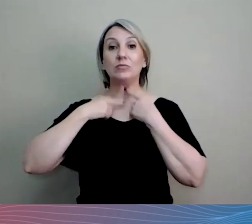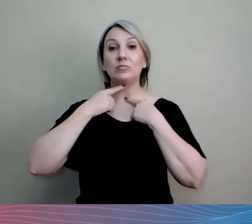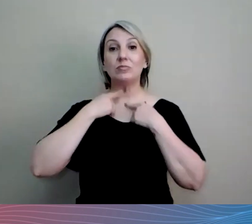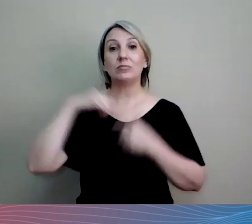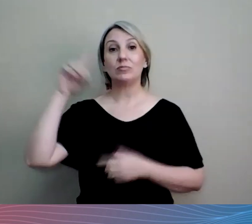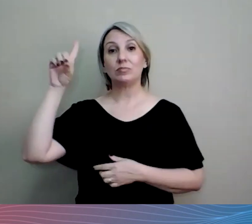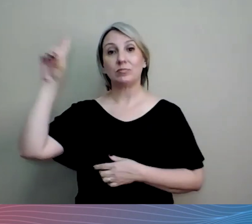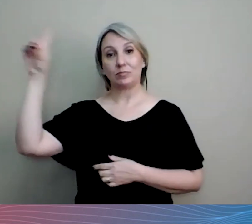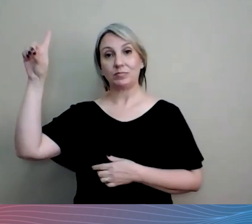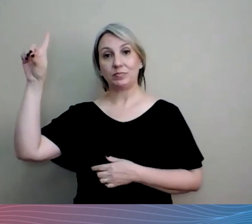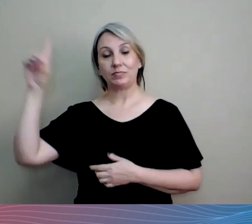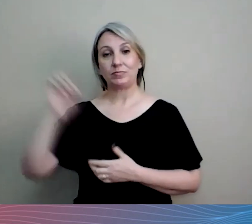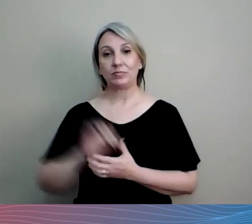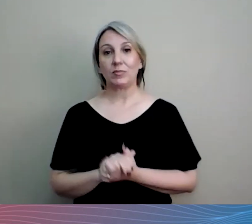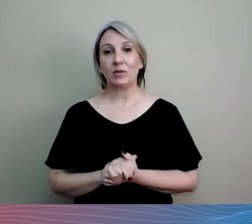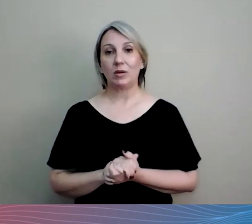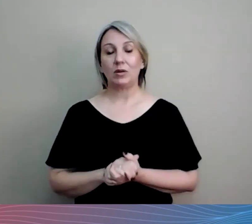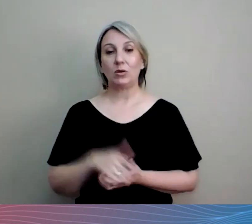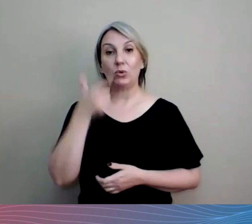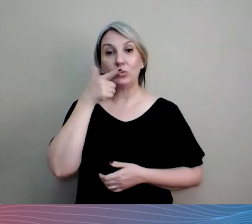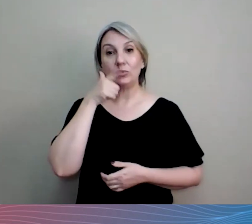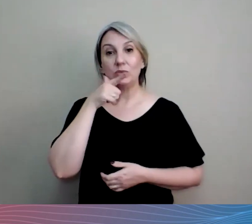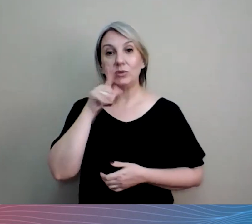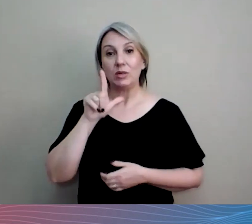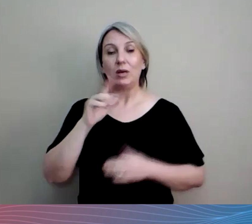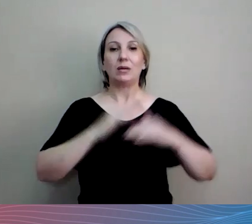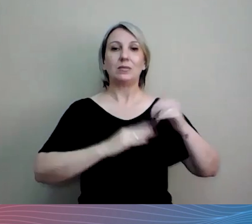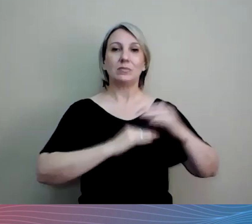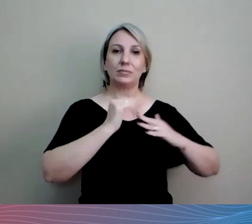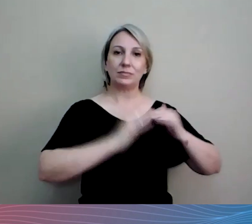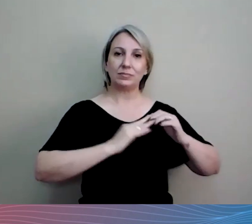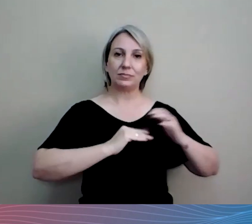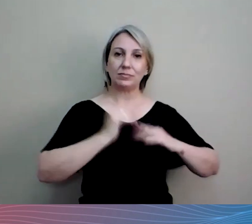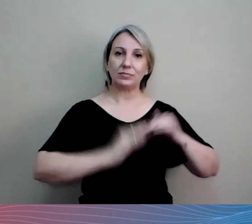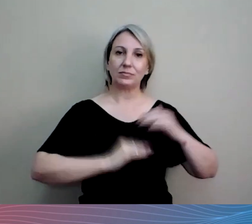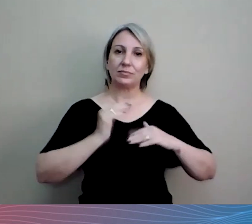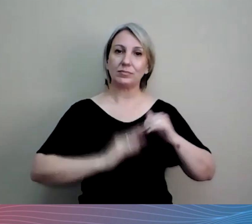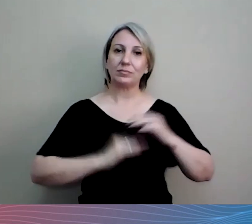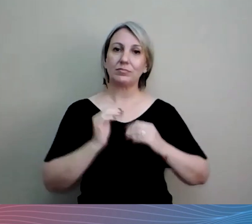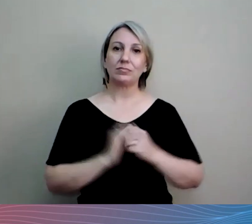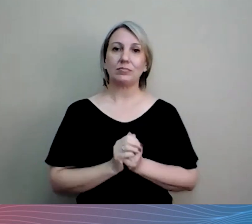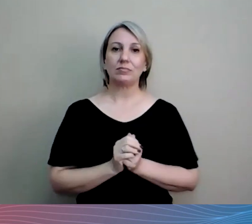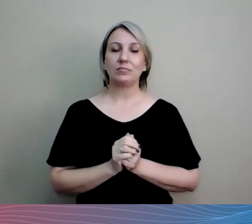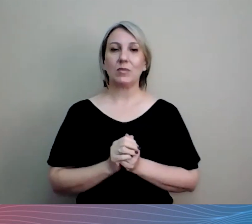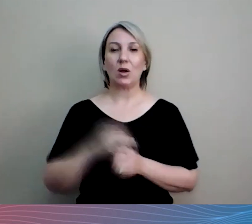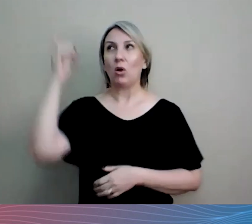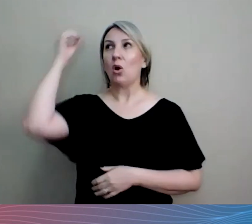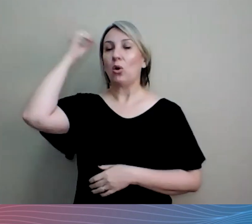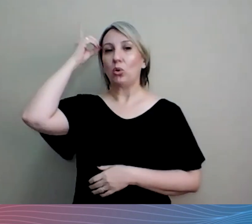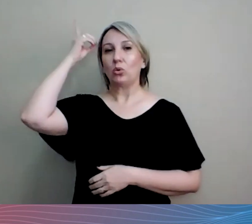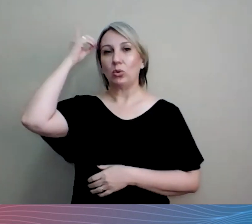para conseguir fazer isso, irmãos, nós precisamos não só receber dons como membro do corpo de